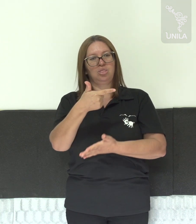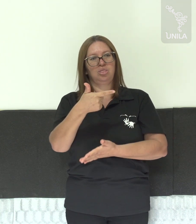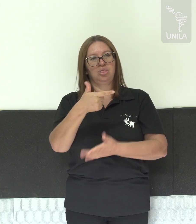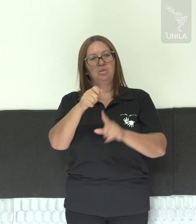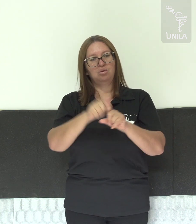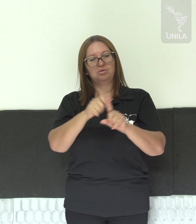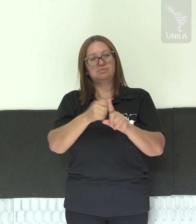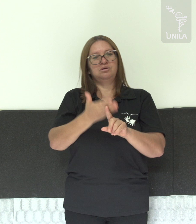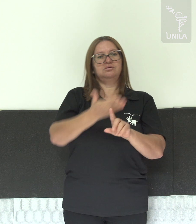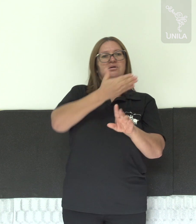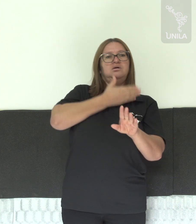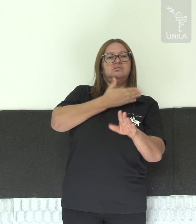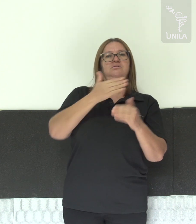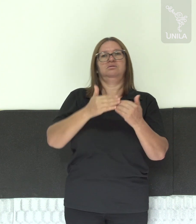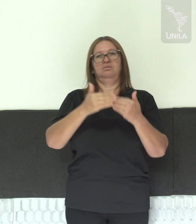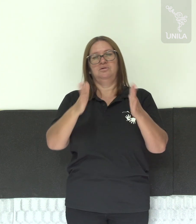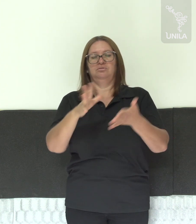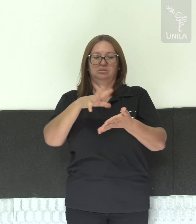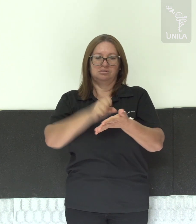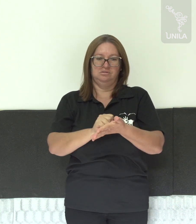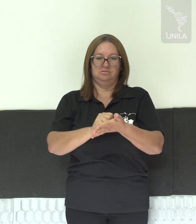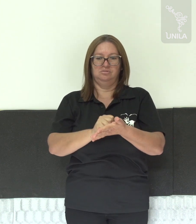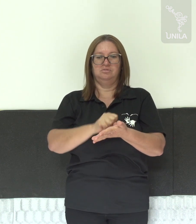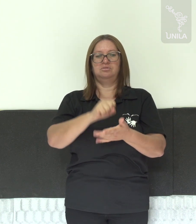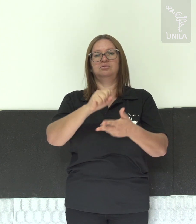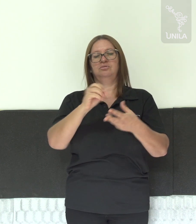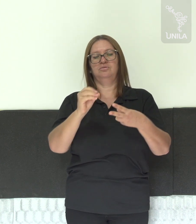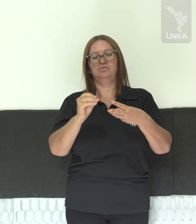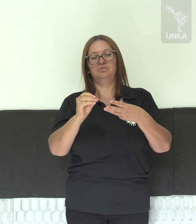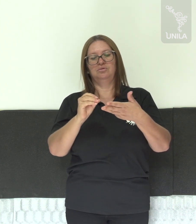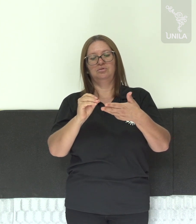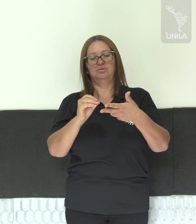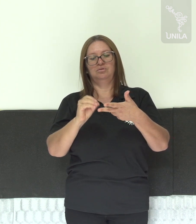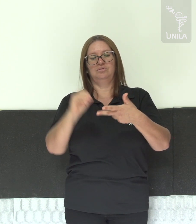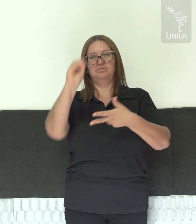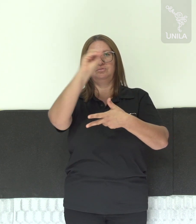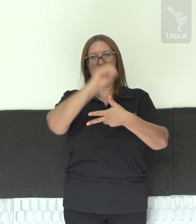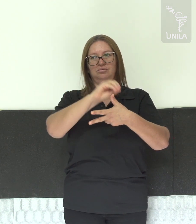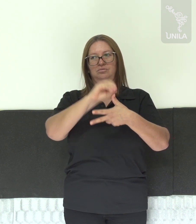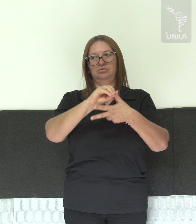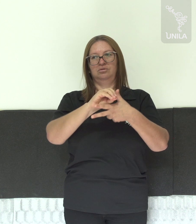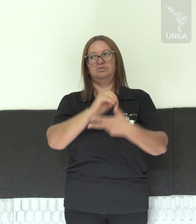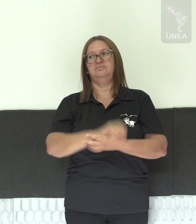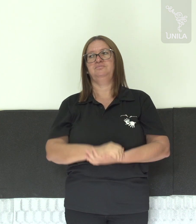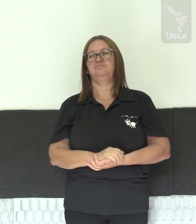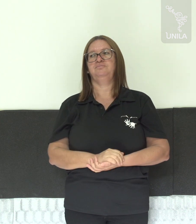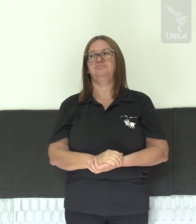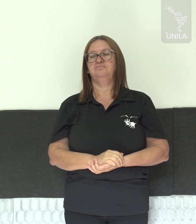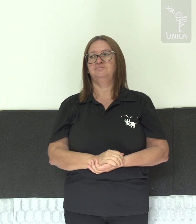de abertura das inscrições do SISU, Sistema de Seleção